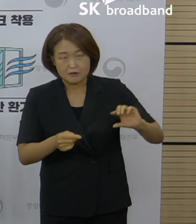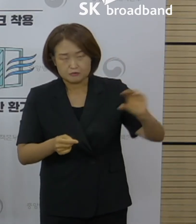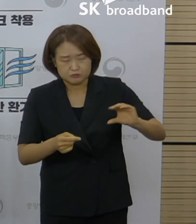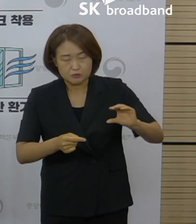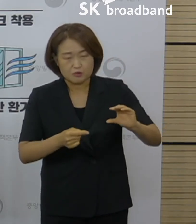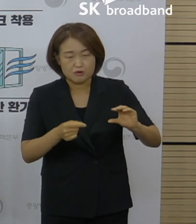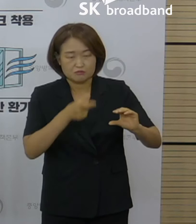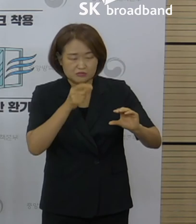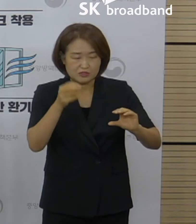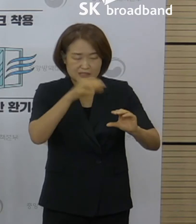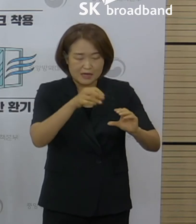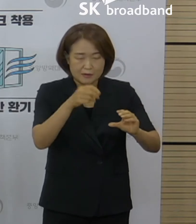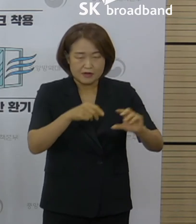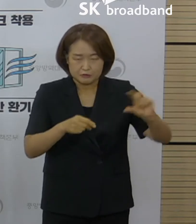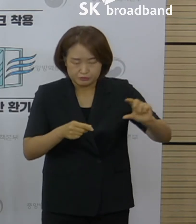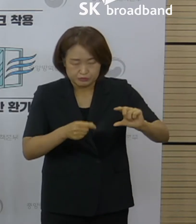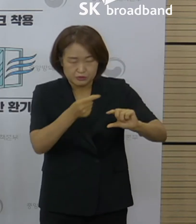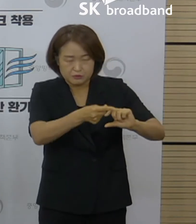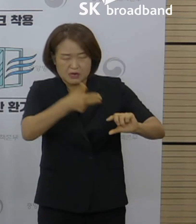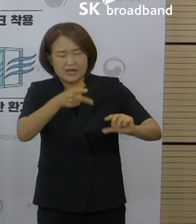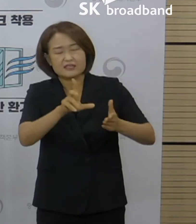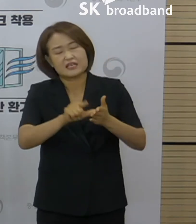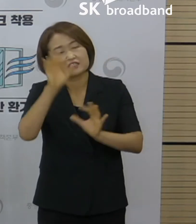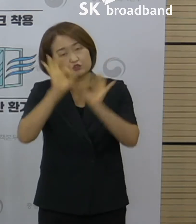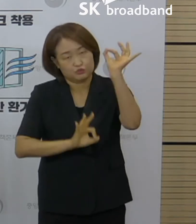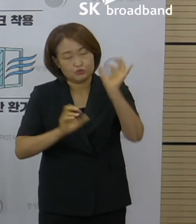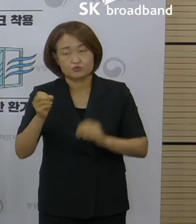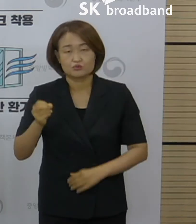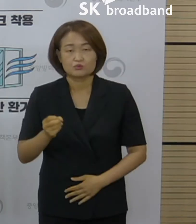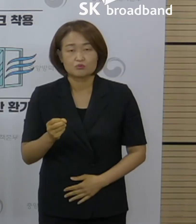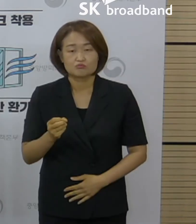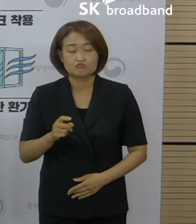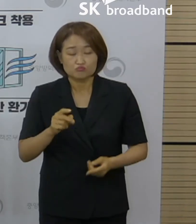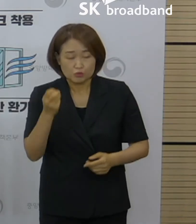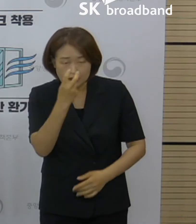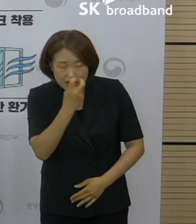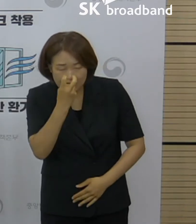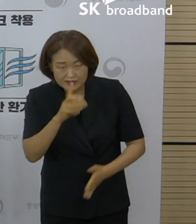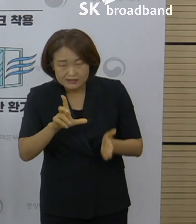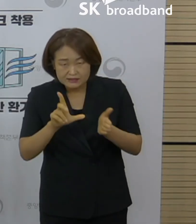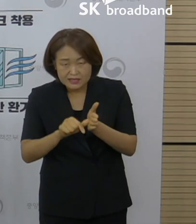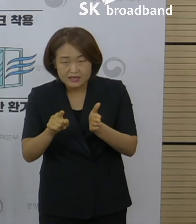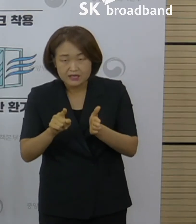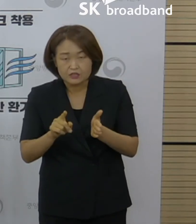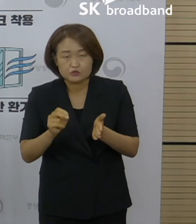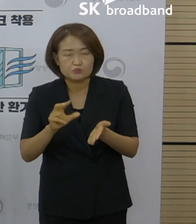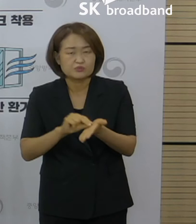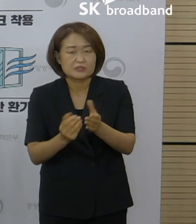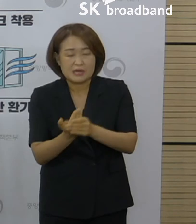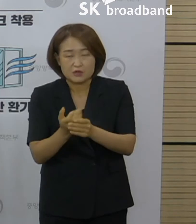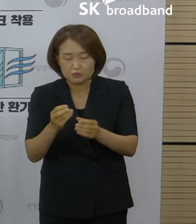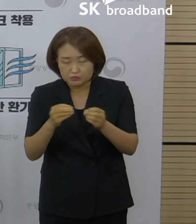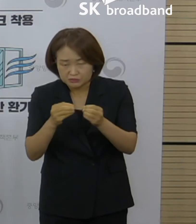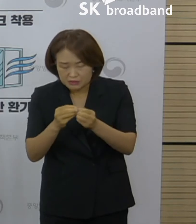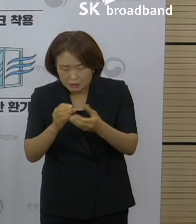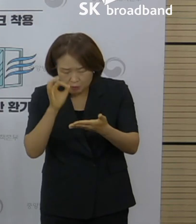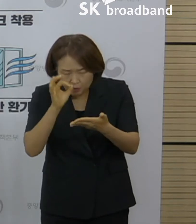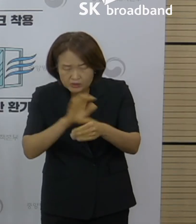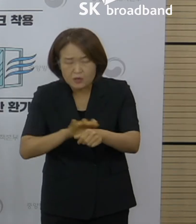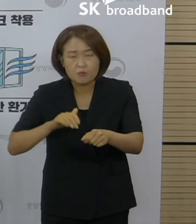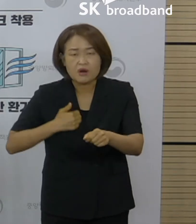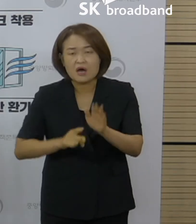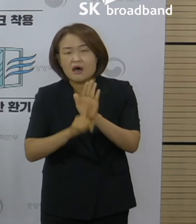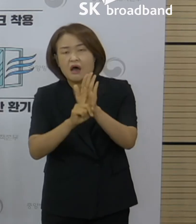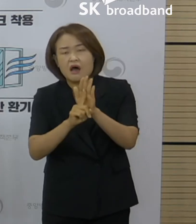오류, 그다음에 온도 모니터링을 하는 과정에서 앱 발송이 됐는데 문자를 읽어보지 못해서 온도